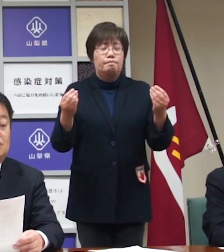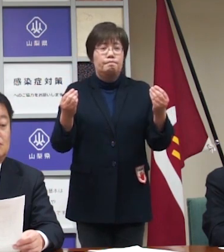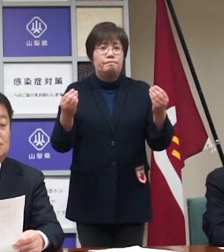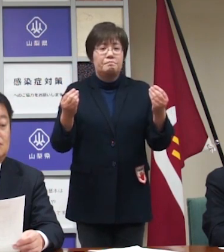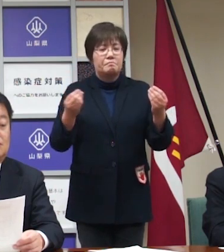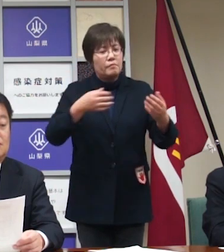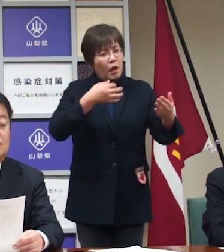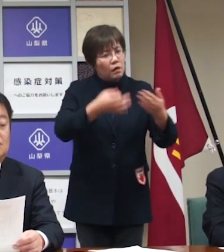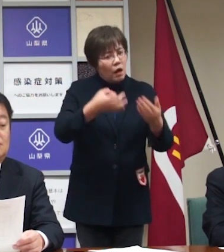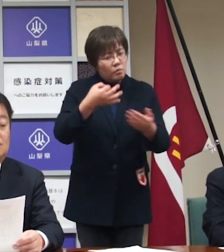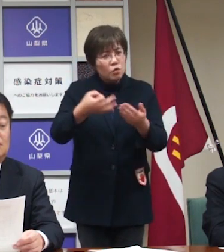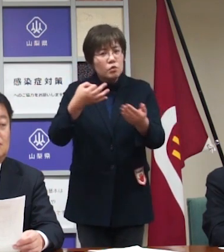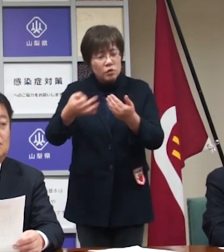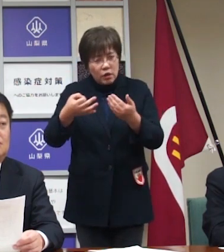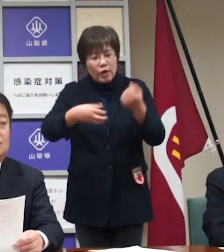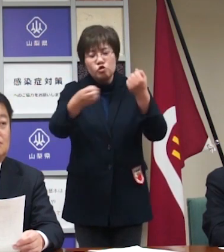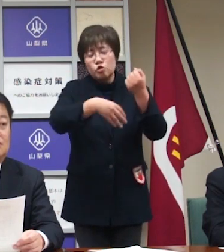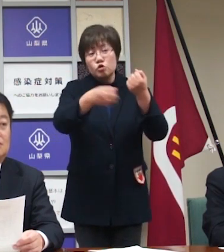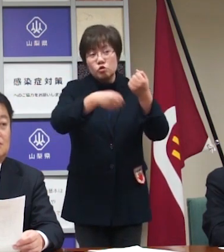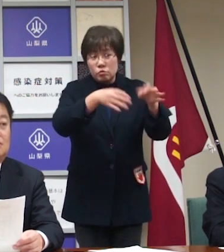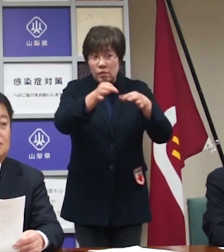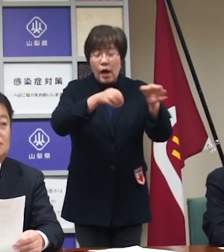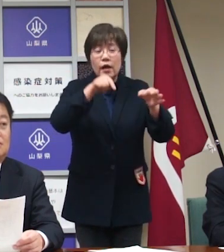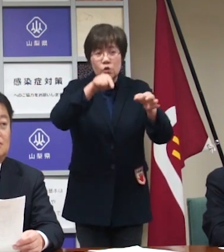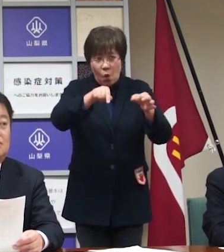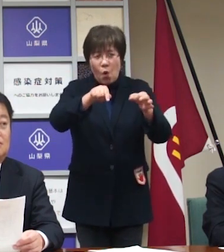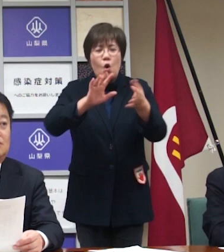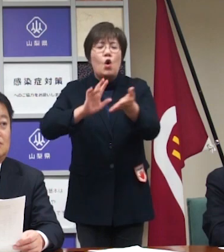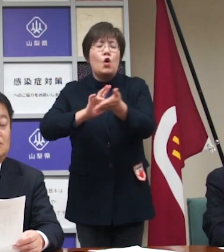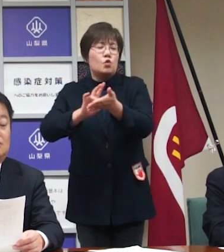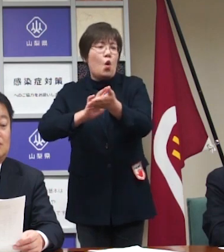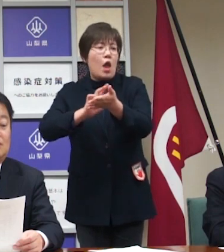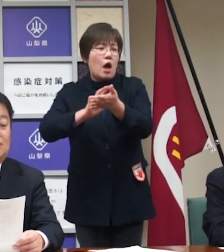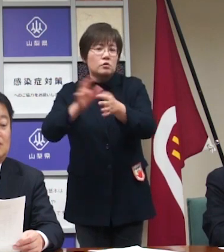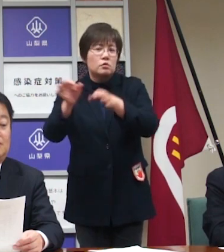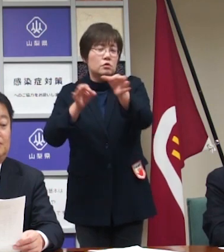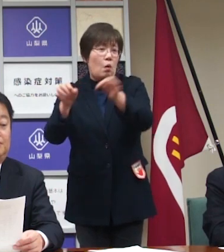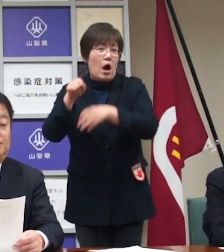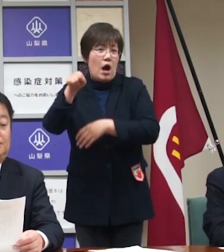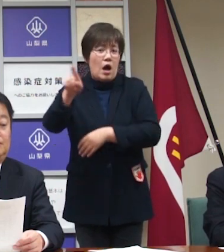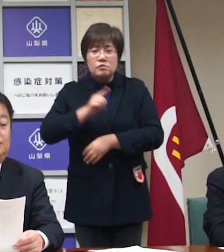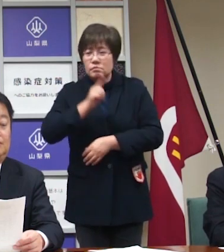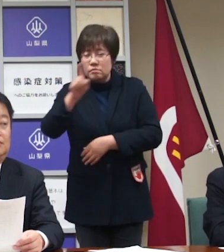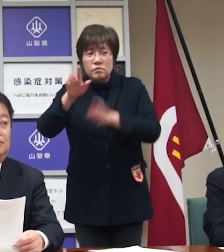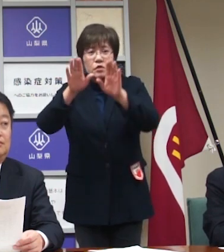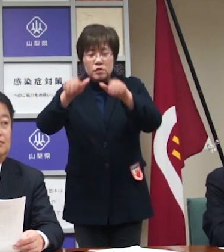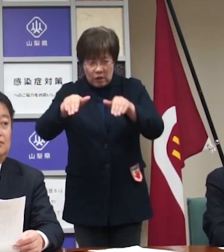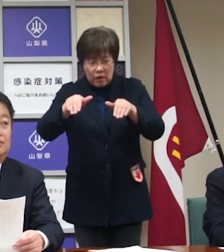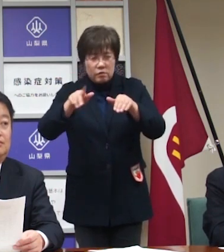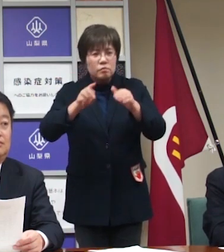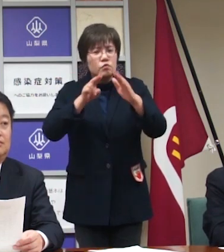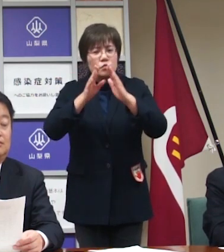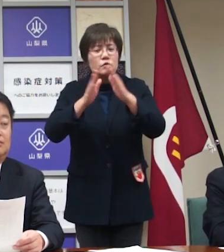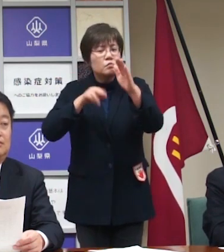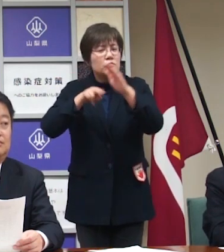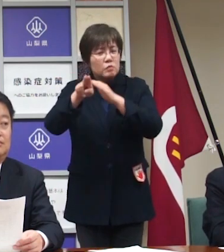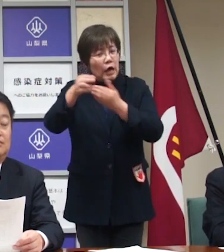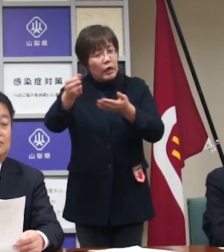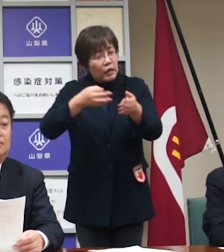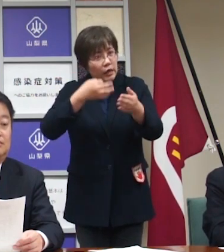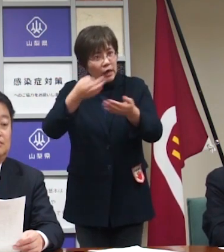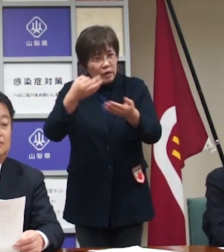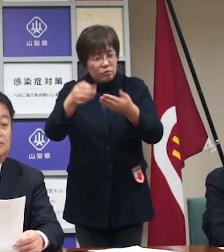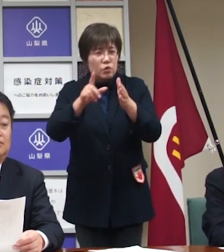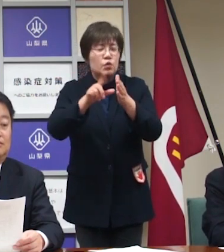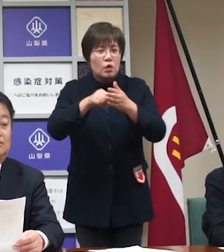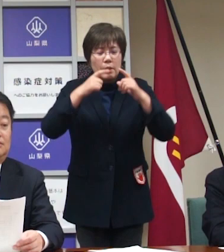買い物をしたのがスーパーとドラッグストアで、いずれもマスクをしての利用